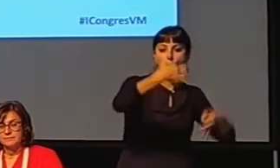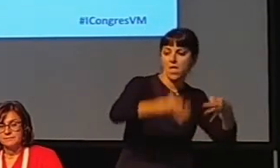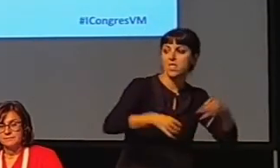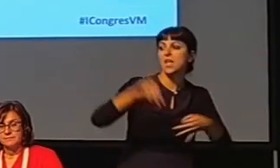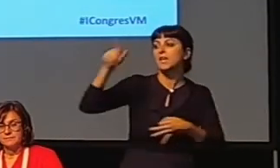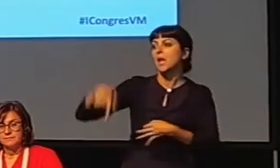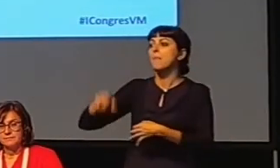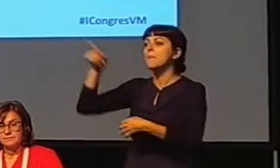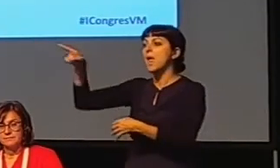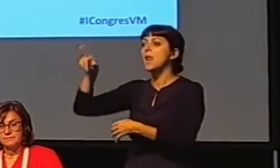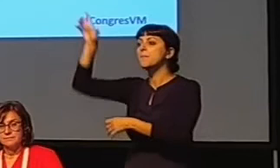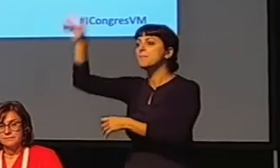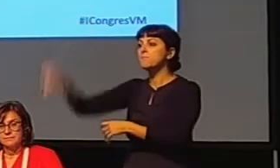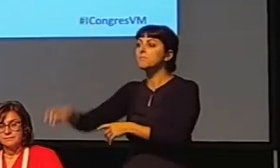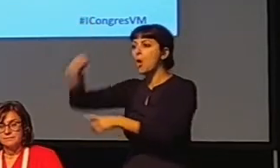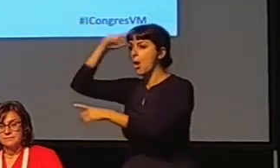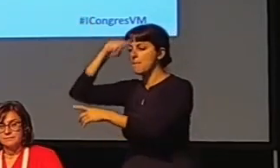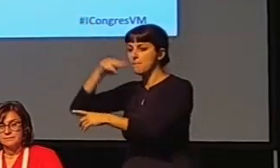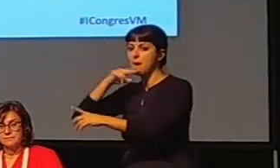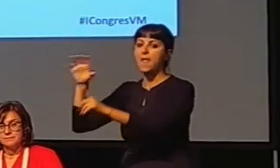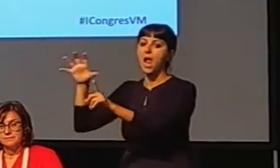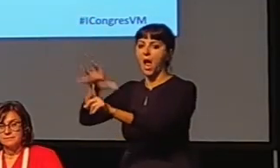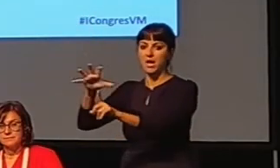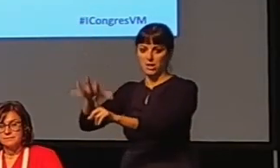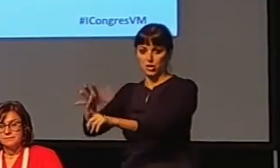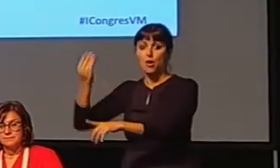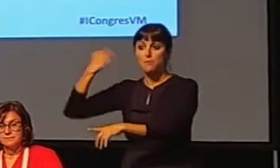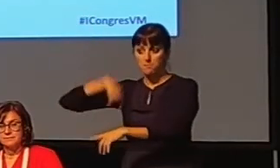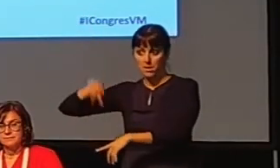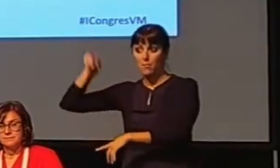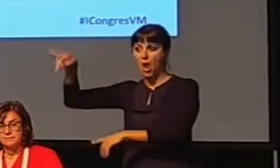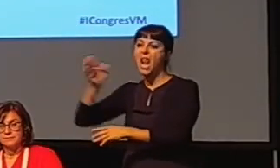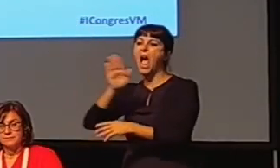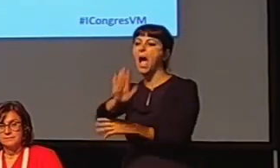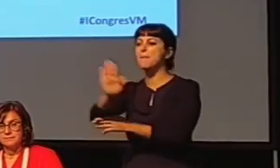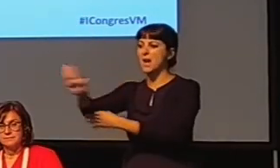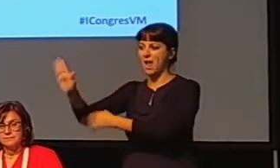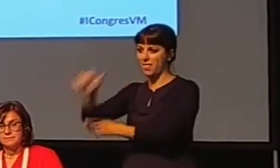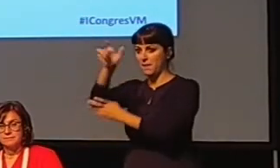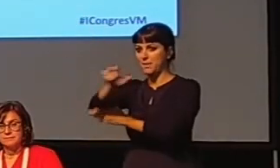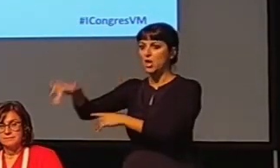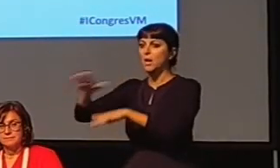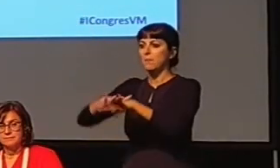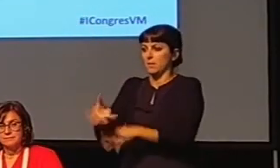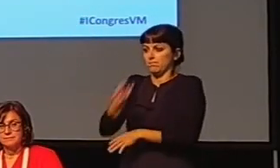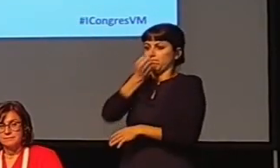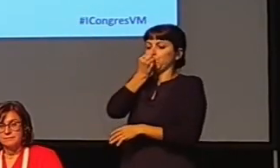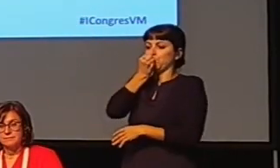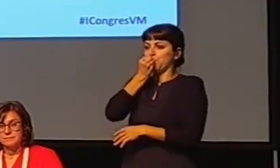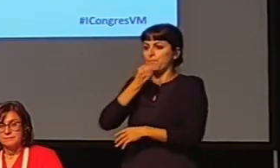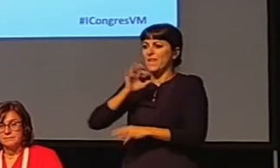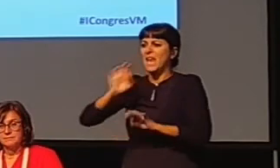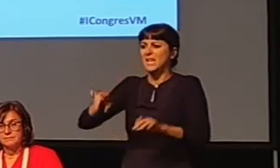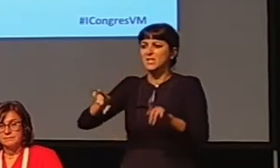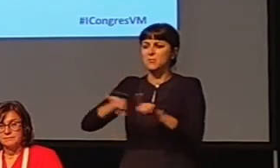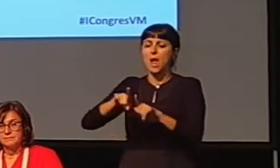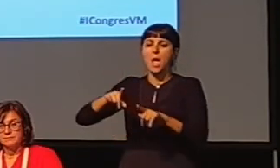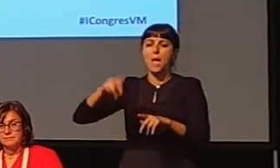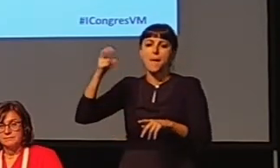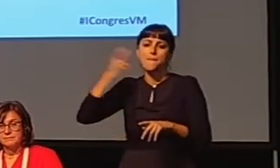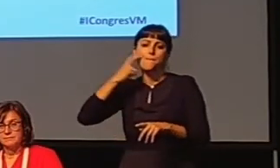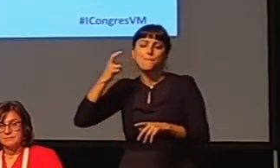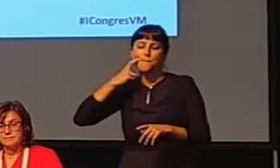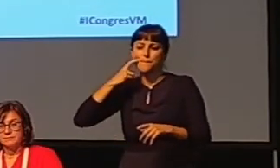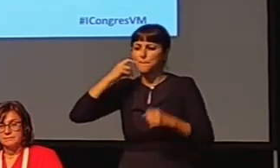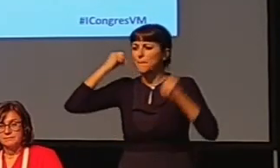amenazar a otras personas para que no hablaran. Bueno, es un calvario de años, ¿vale? Llevamos, bueno, tenemos niños